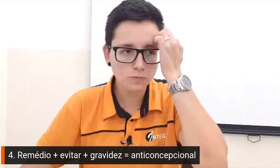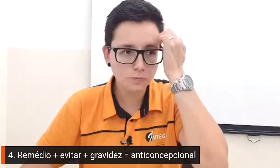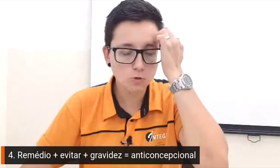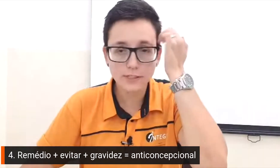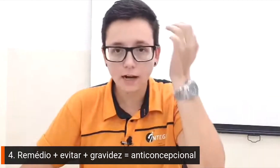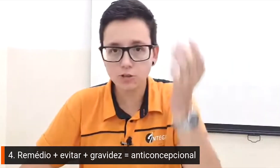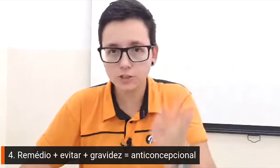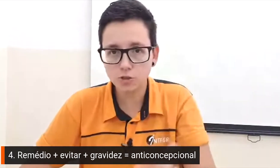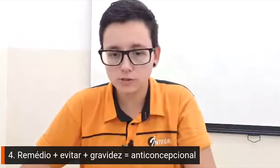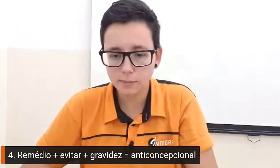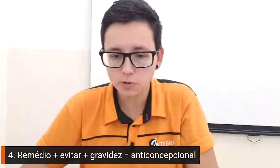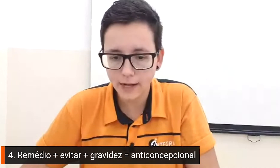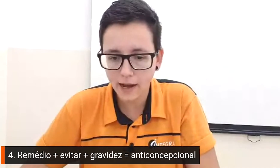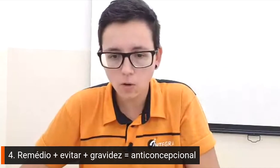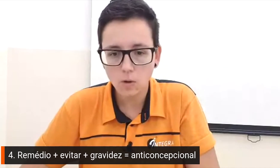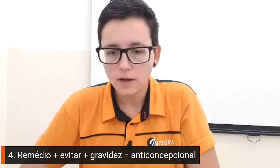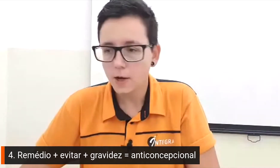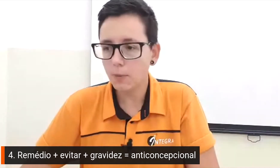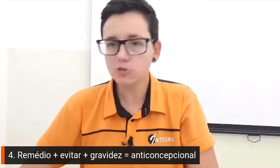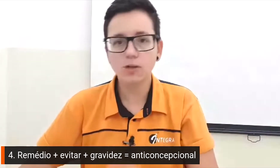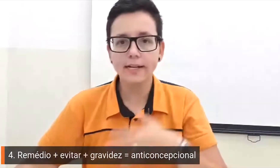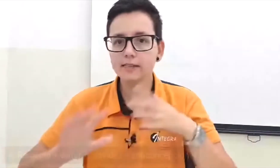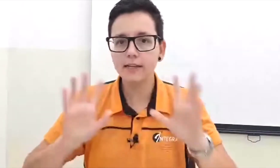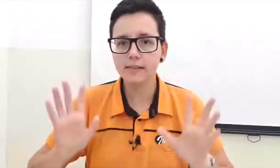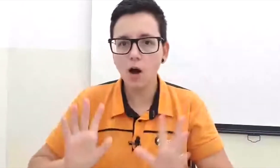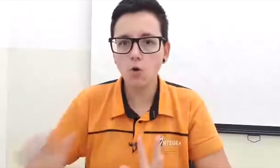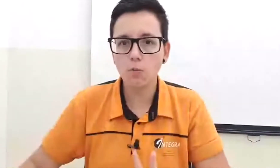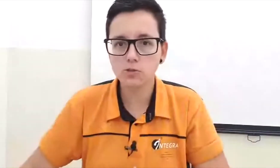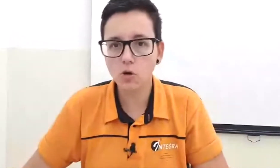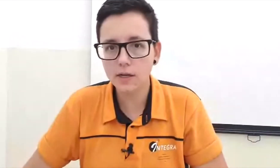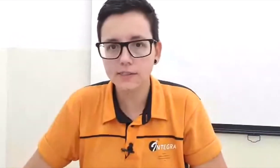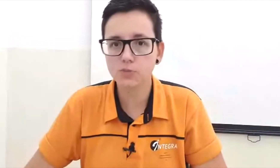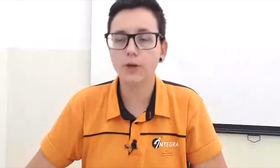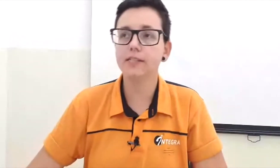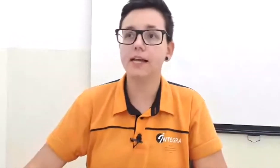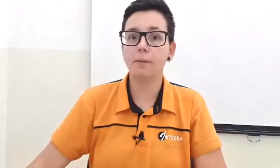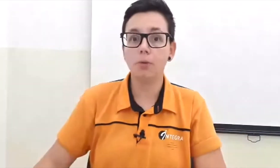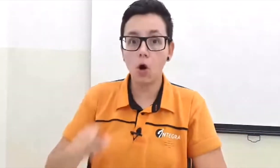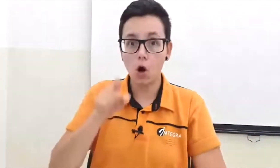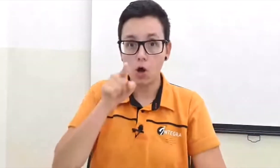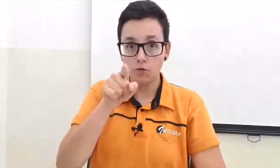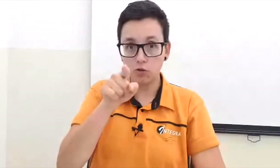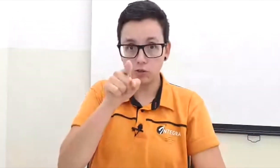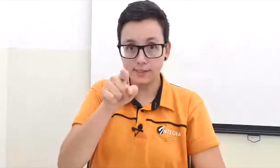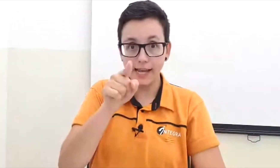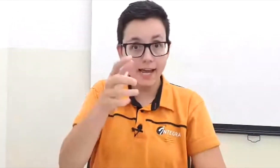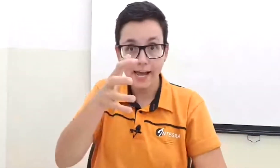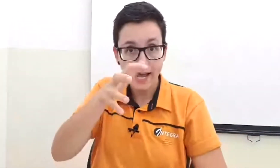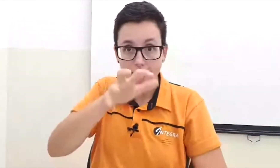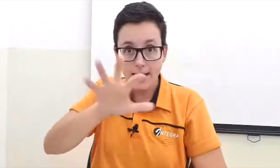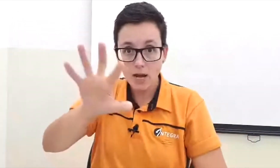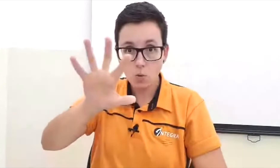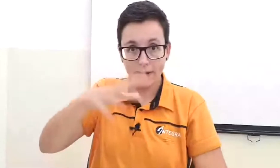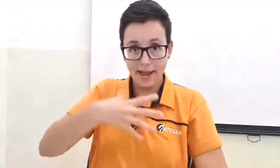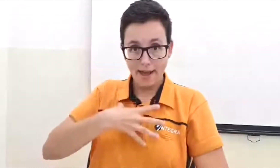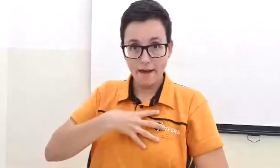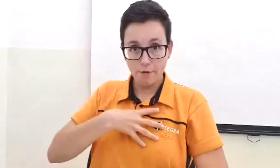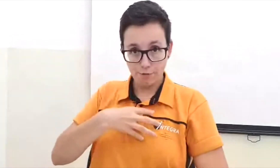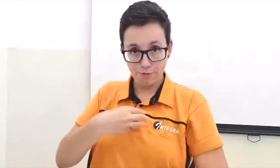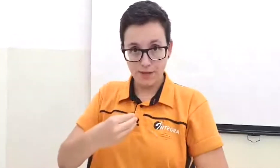o sinal de anticoncepcional, eu posso acrescentar algumas coisas? Por exemplo, ó, você não quer